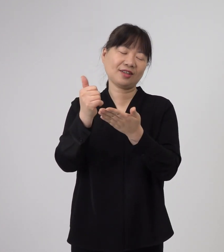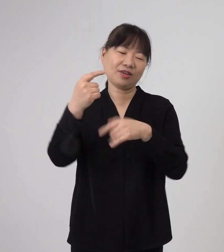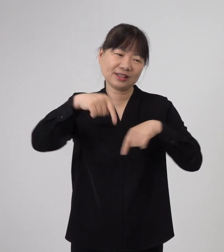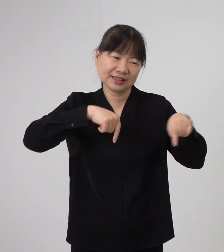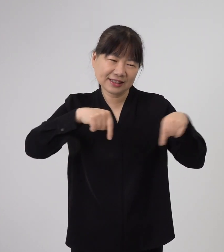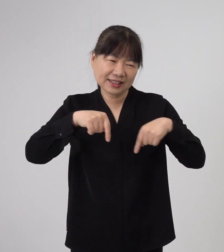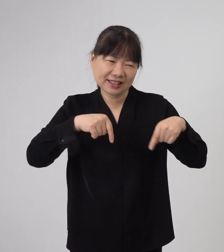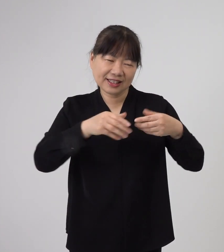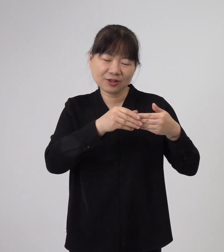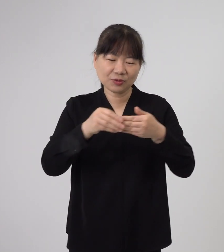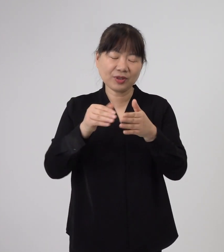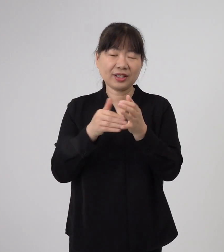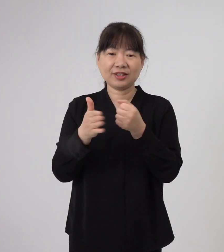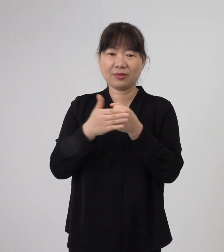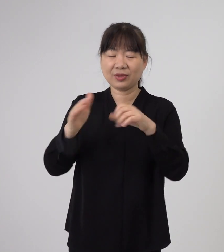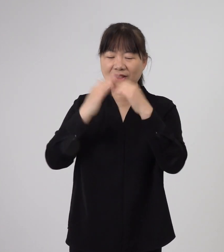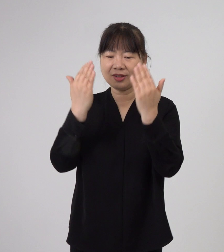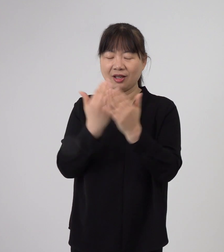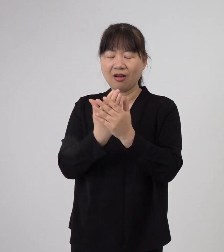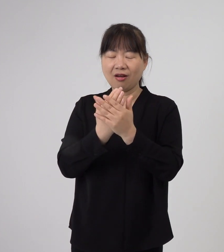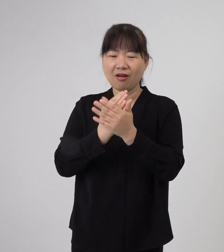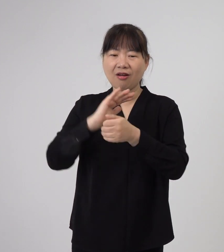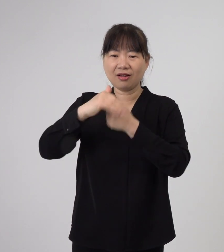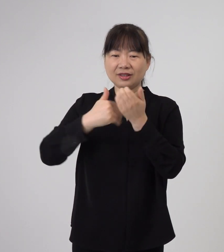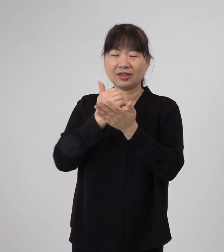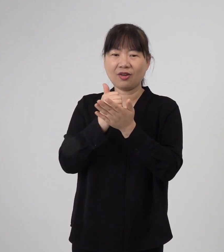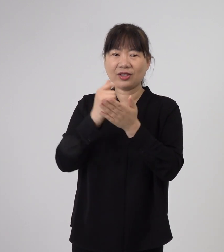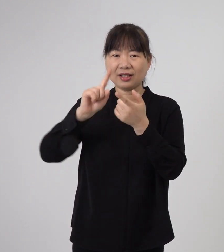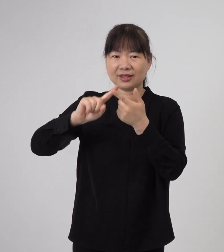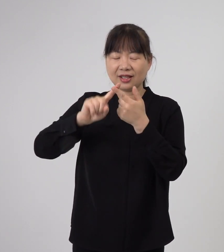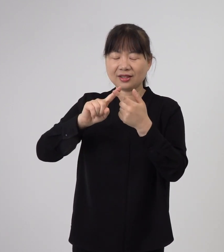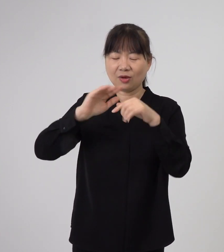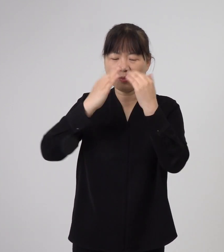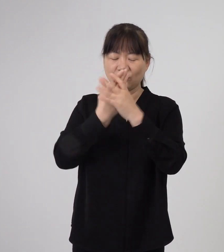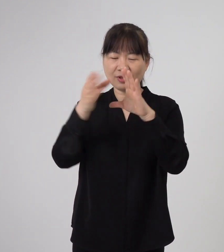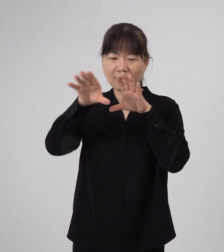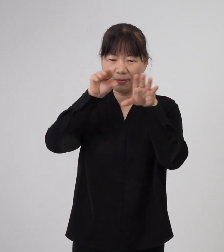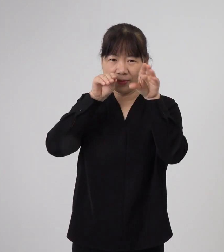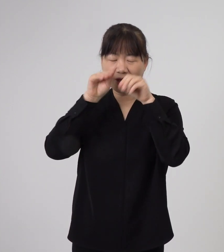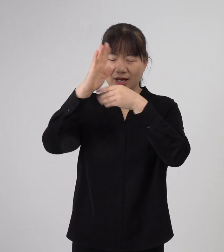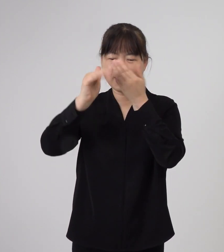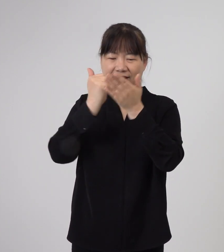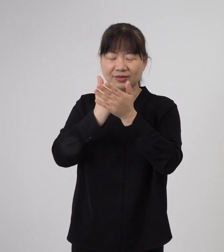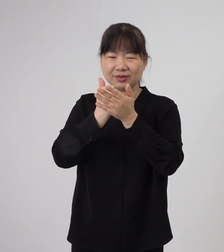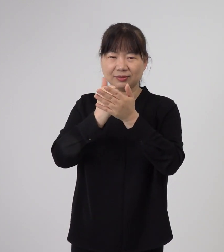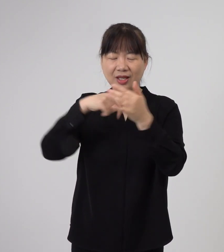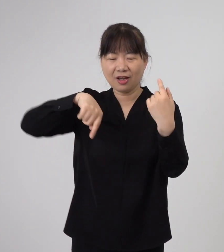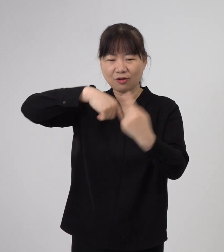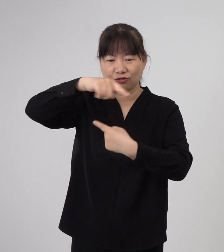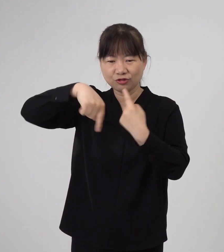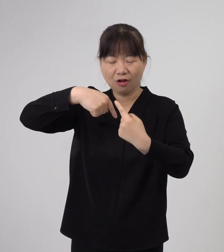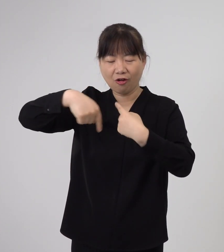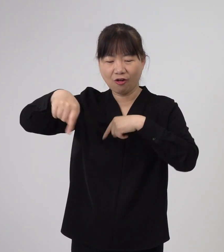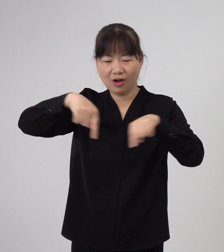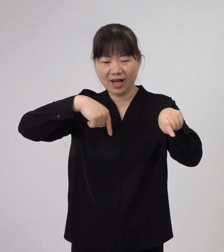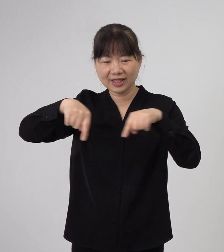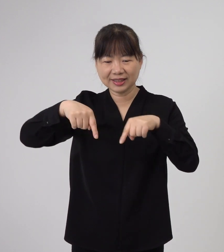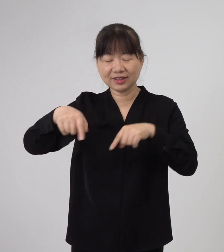이것이 성경 전체를 관통하는 하나님의 경영계획이고